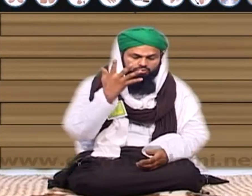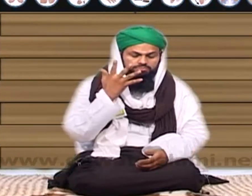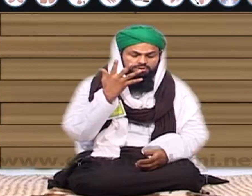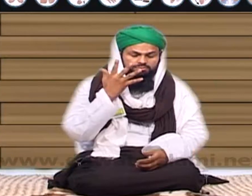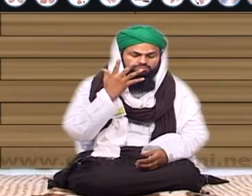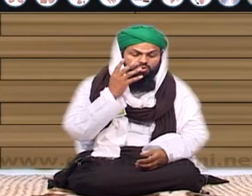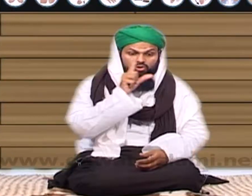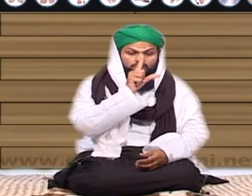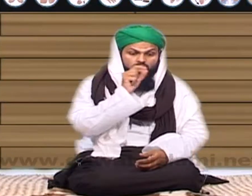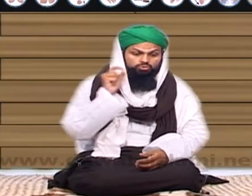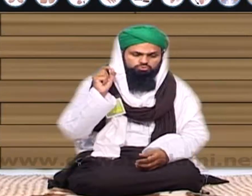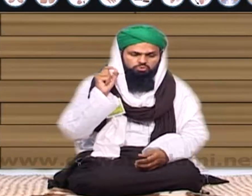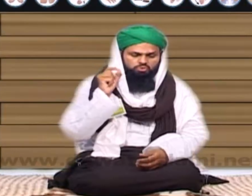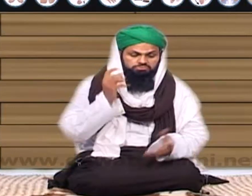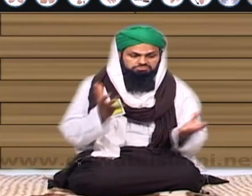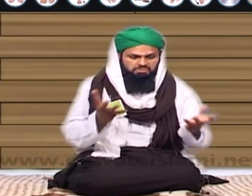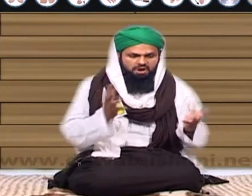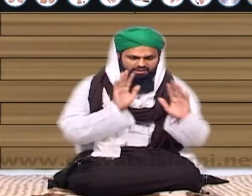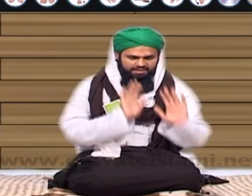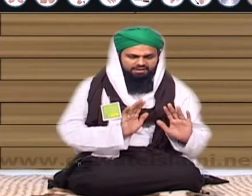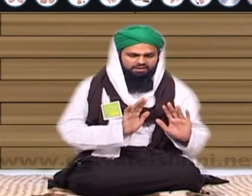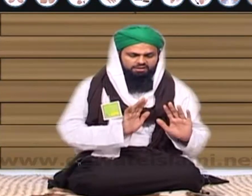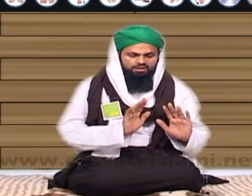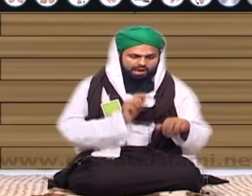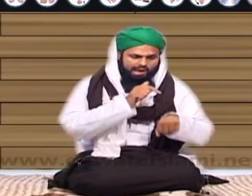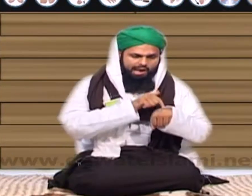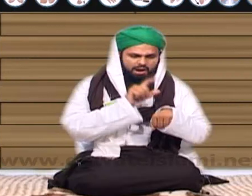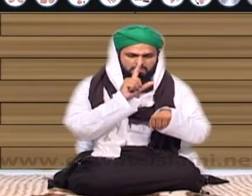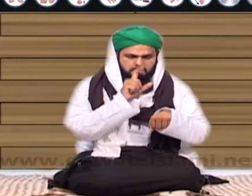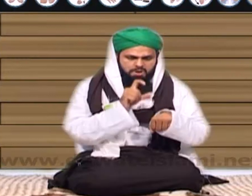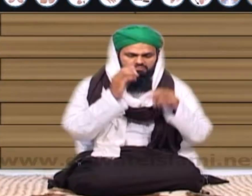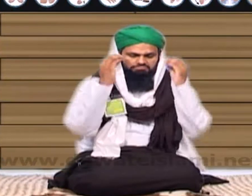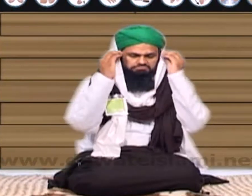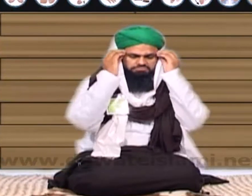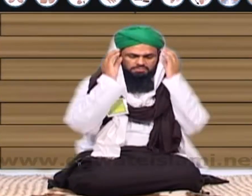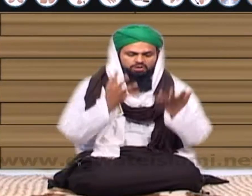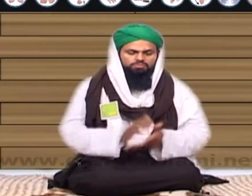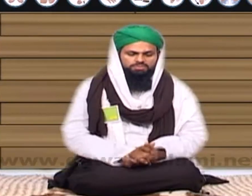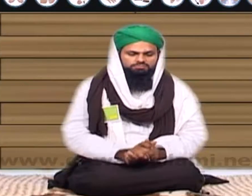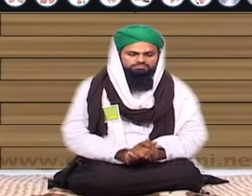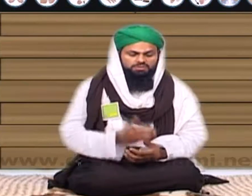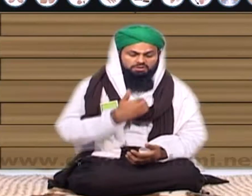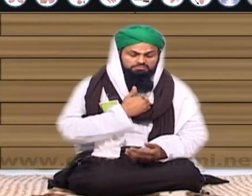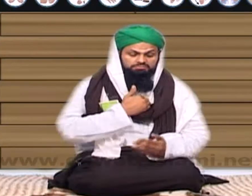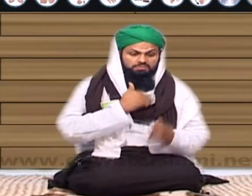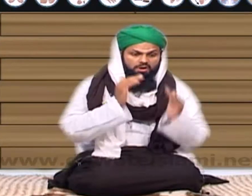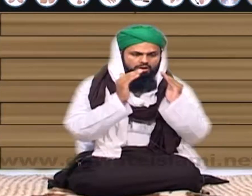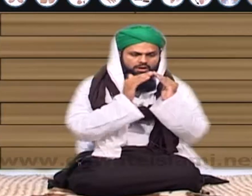کوئی بشر نہیں, سامان 100 برس کا ہے, پل کی خبر نہیں. تو 100 برس کا سامان تو سجا